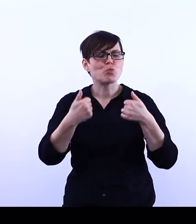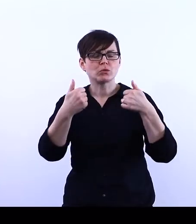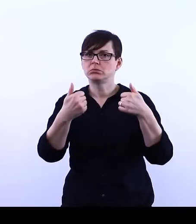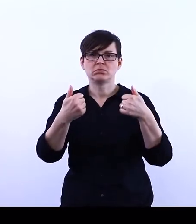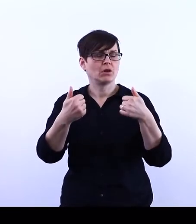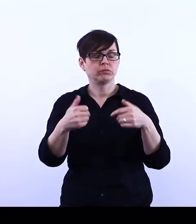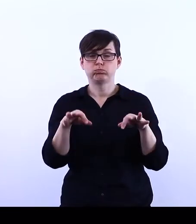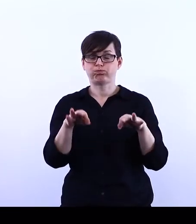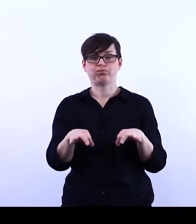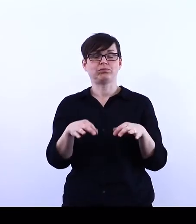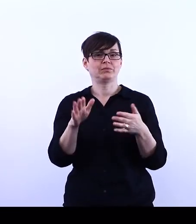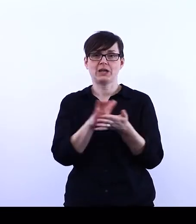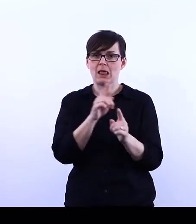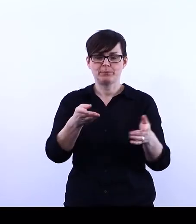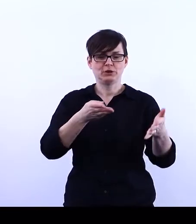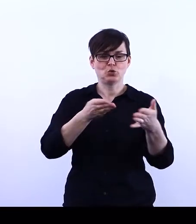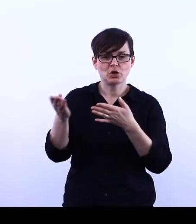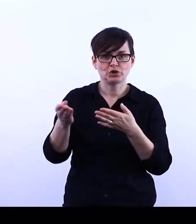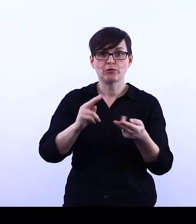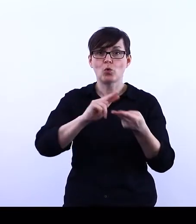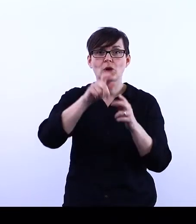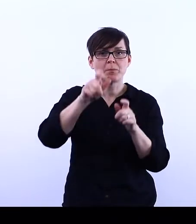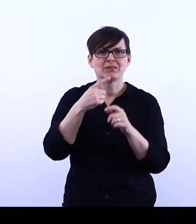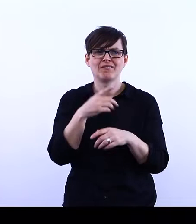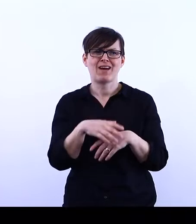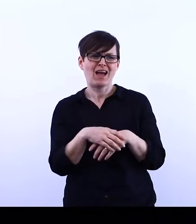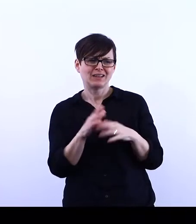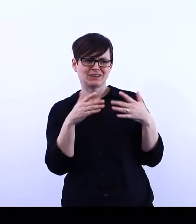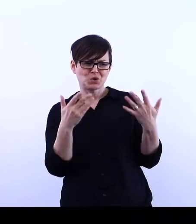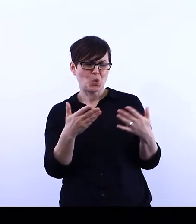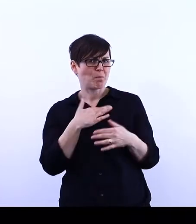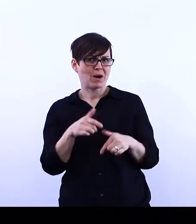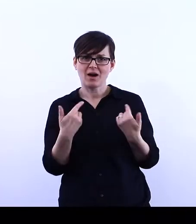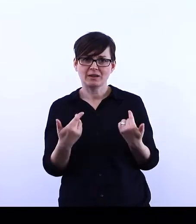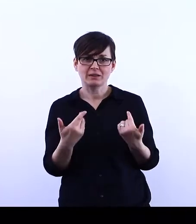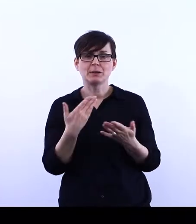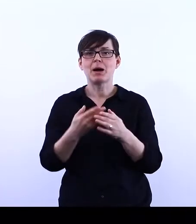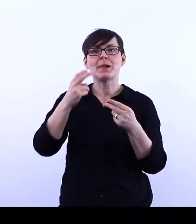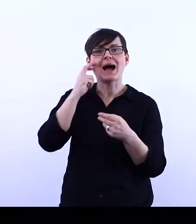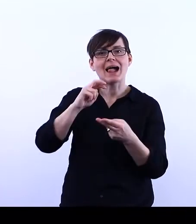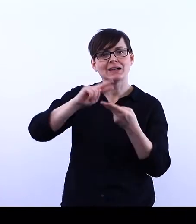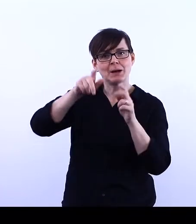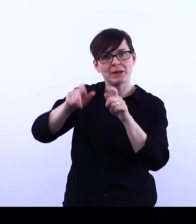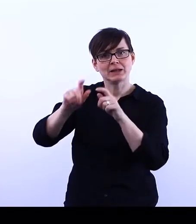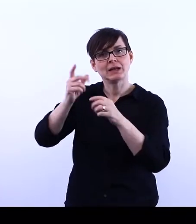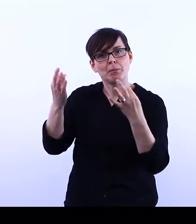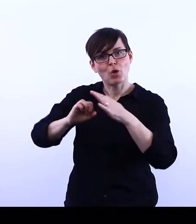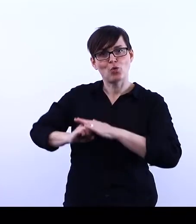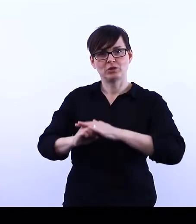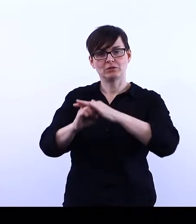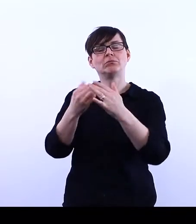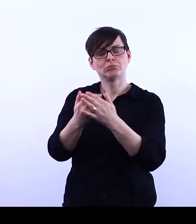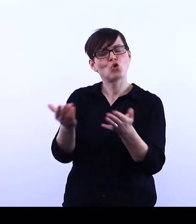dass Menschen Vorbehalte haben werden, dass wir vielleicht auch gerade ältere Mitglieder dabei unterstützen müssen, diesen technischen sozusagen